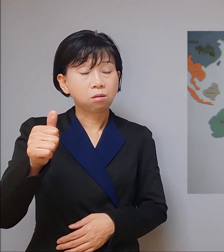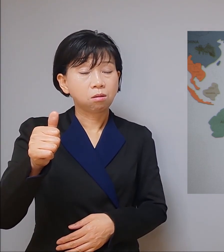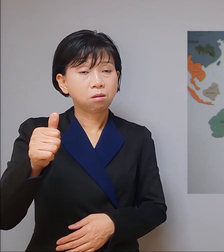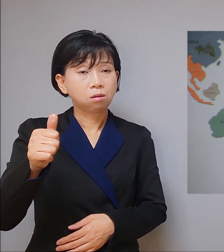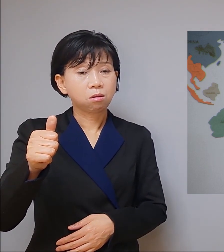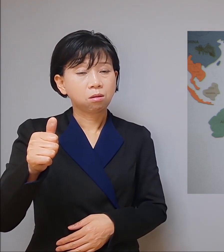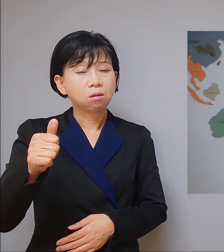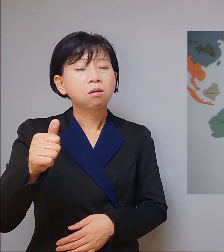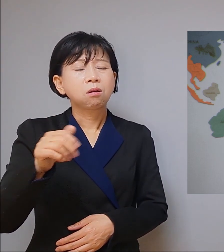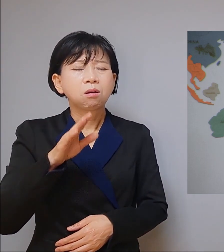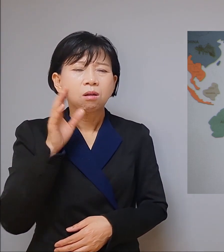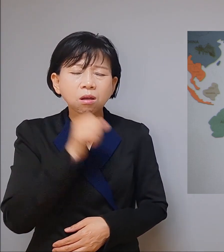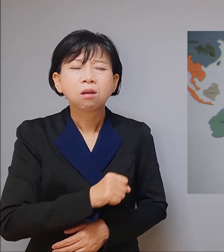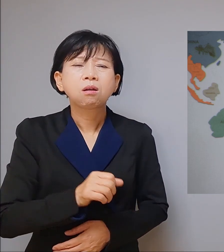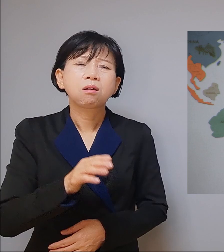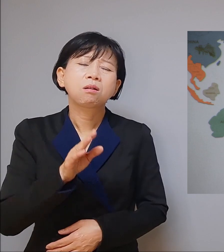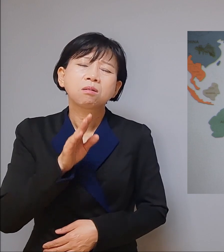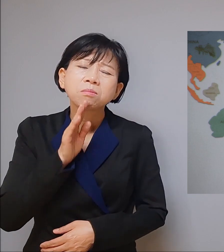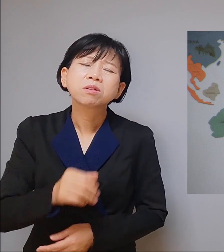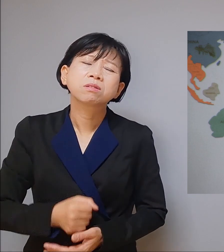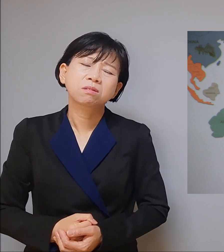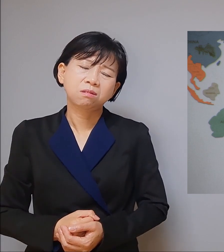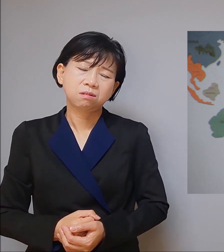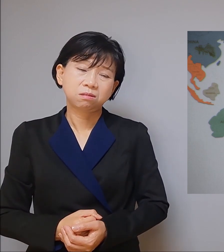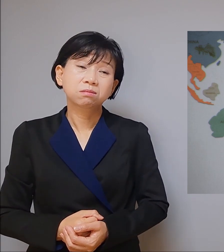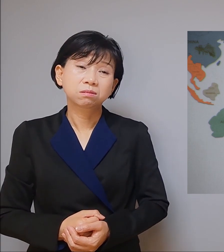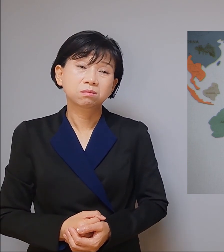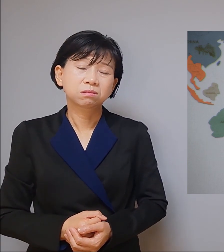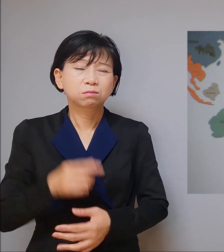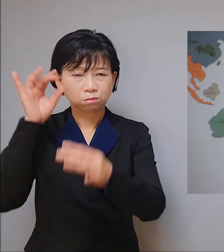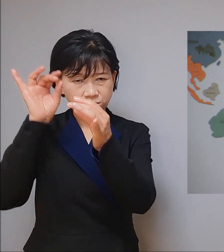거예요. 동의할 수밖에 없죠. 하나님의 말씀.